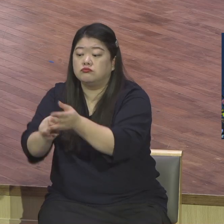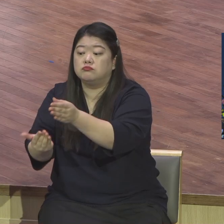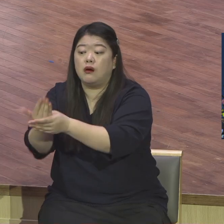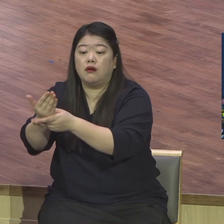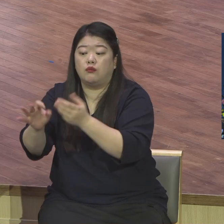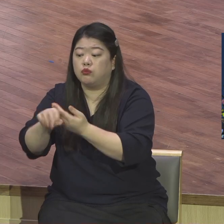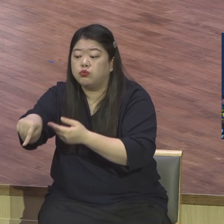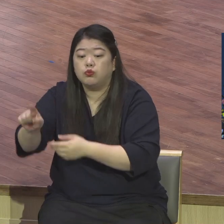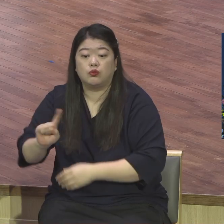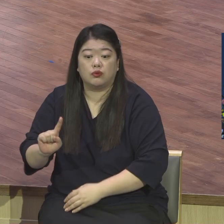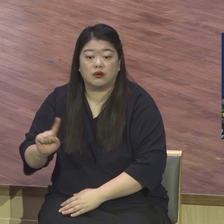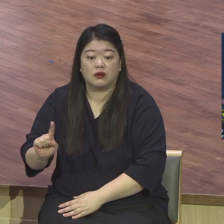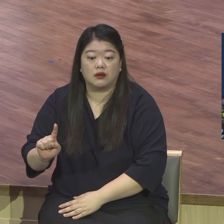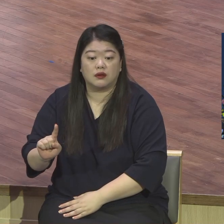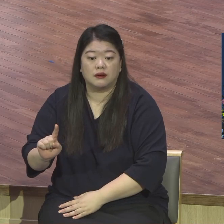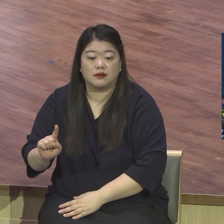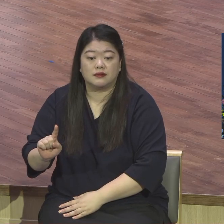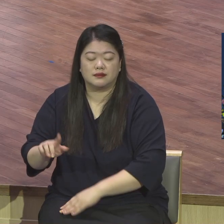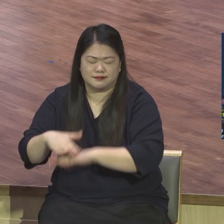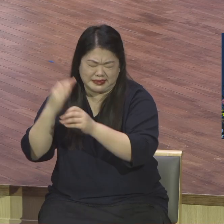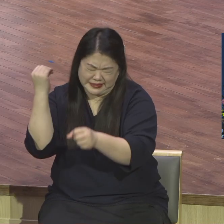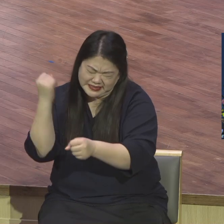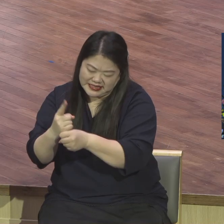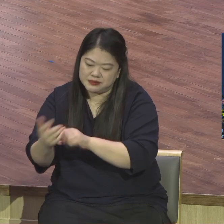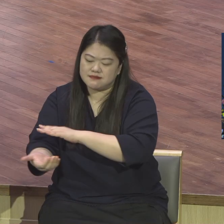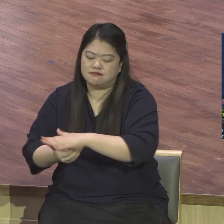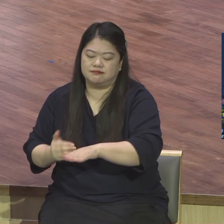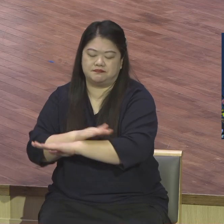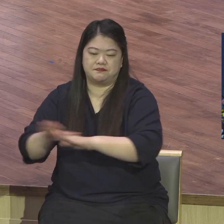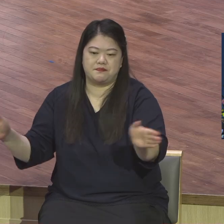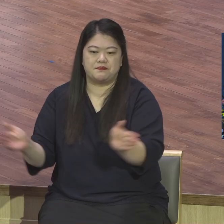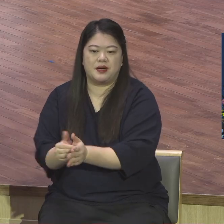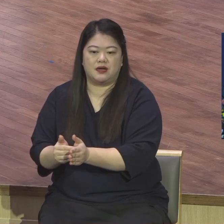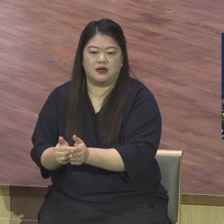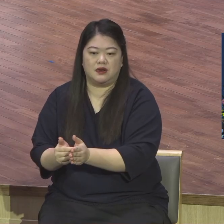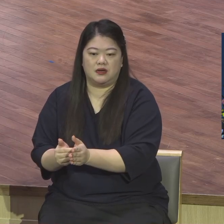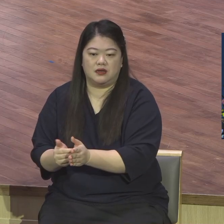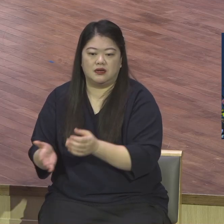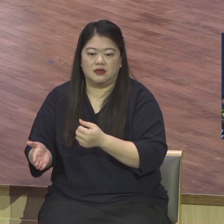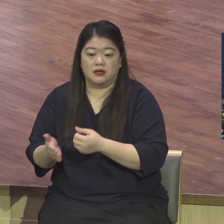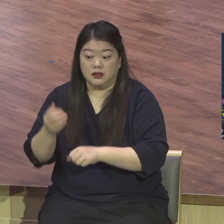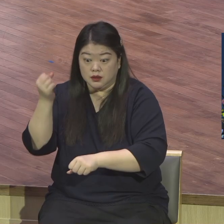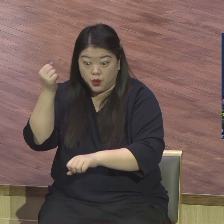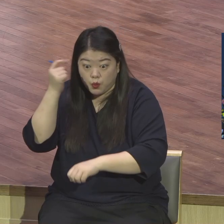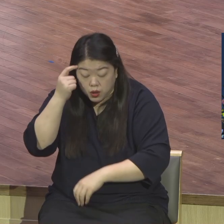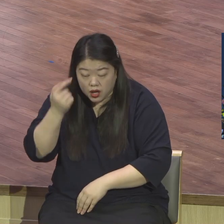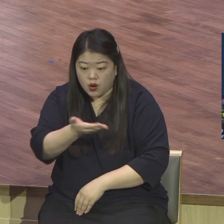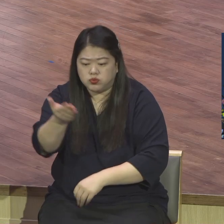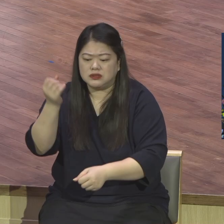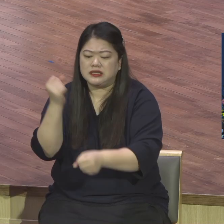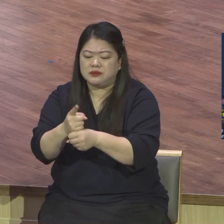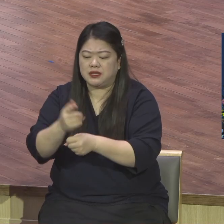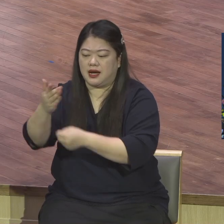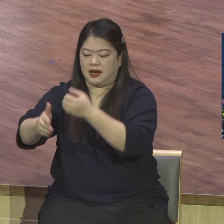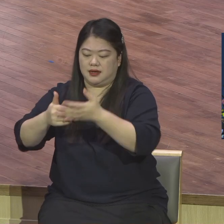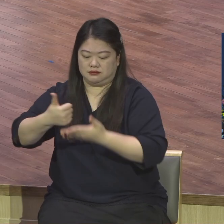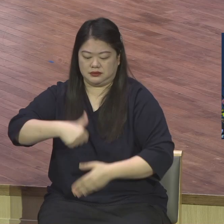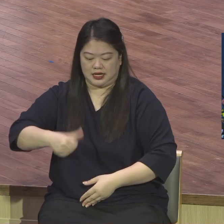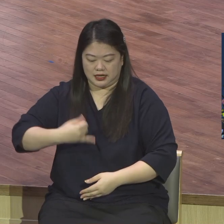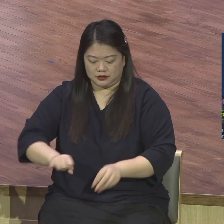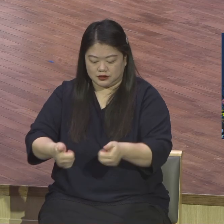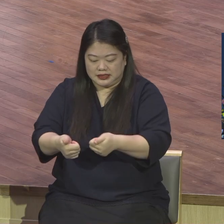들어오면 모든 문제가 다 해결되고 놀라운 신분 변화의 축복을 누리게